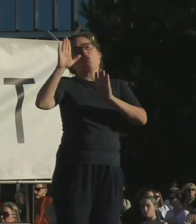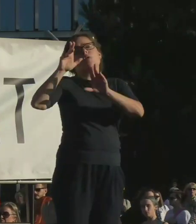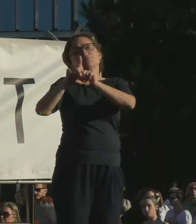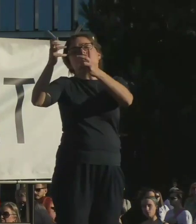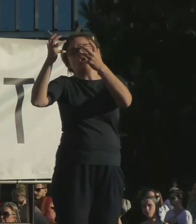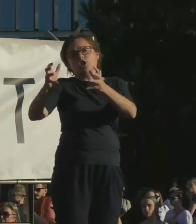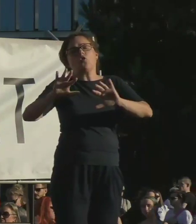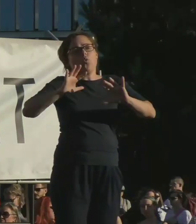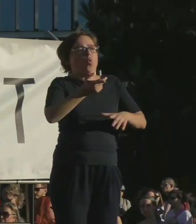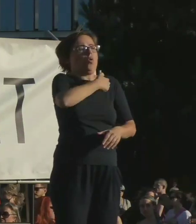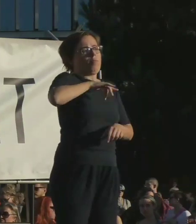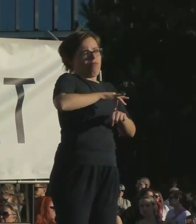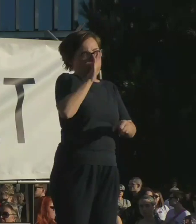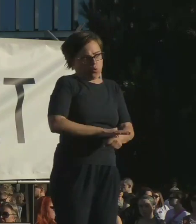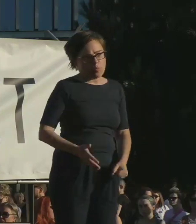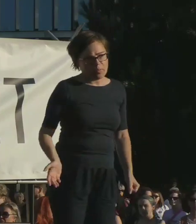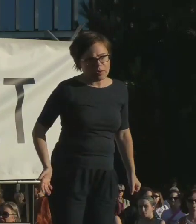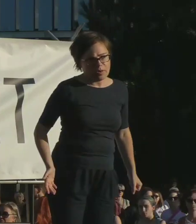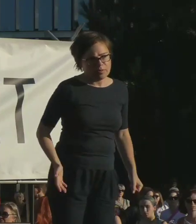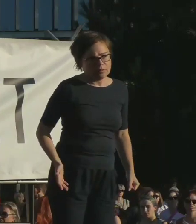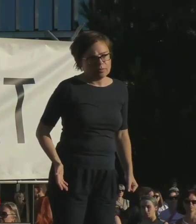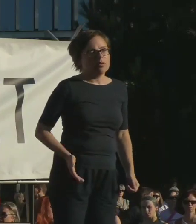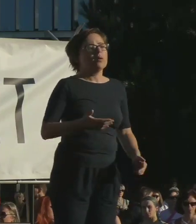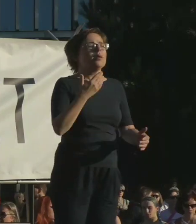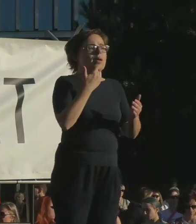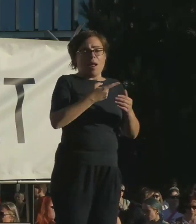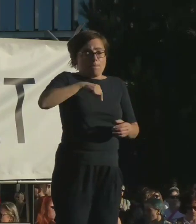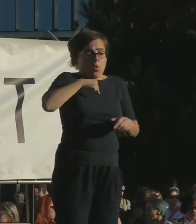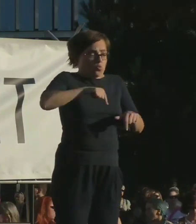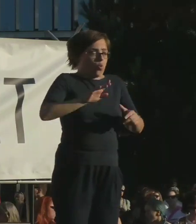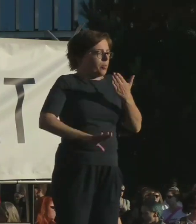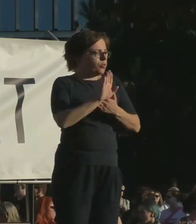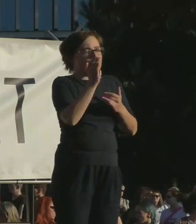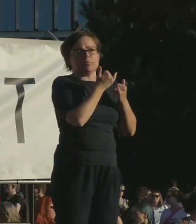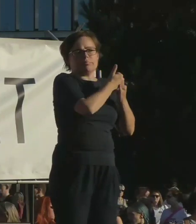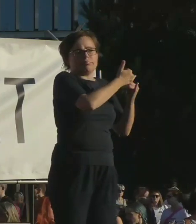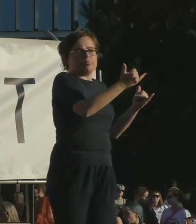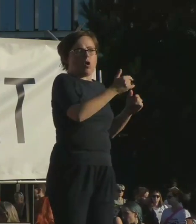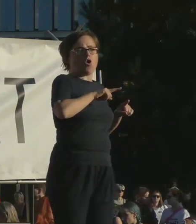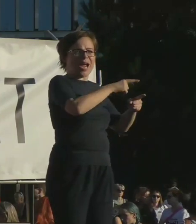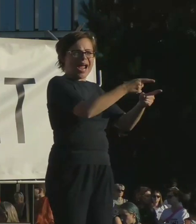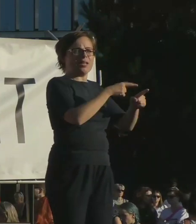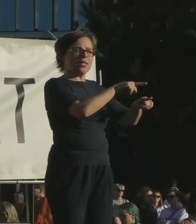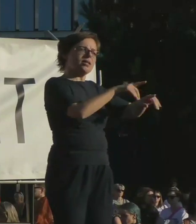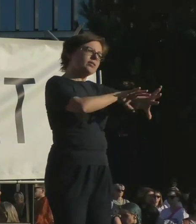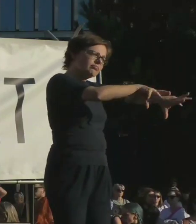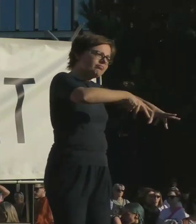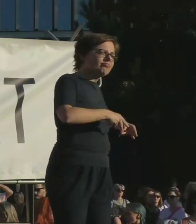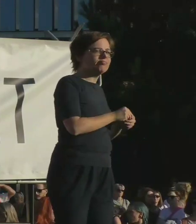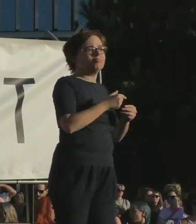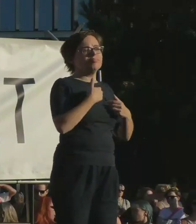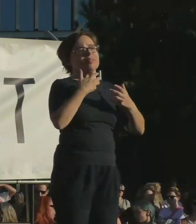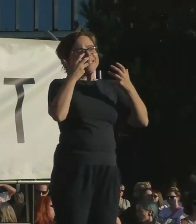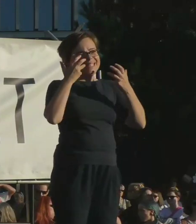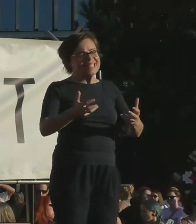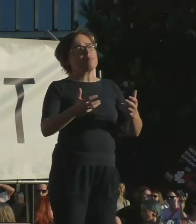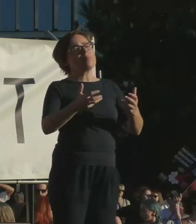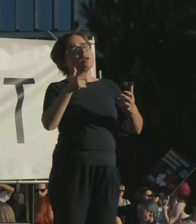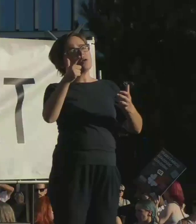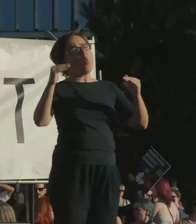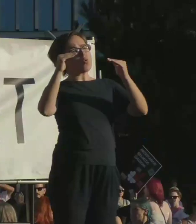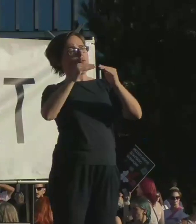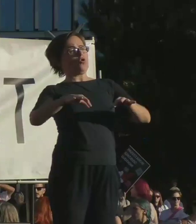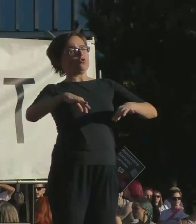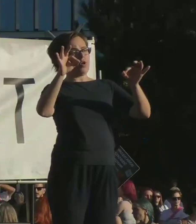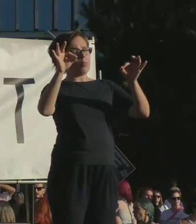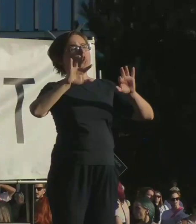I my tutaj też reprezentujemy wiele organizacji, które są w Wielkiej Koalicji za Równością i Wyborem, czyli tak zwanym w kurwie, bo